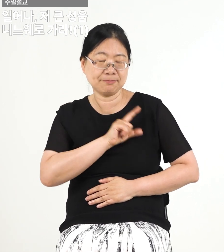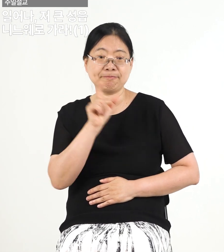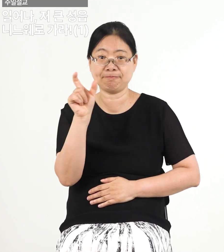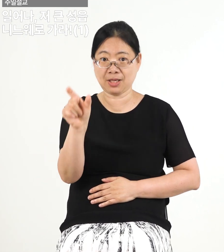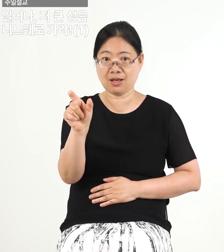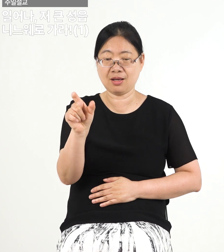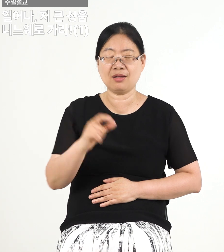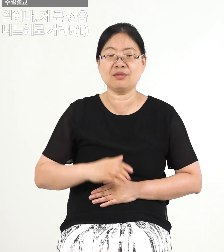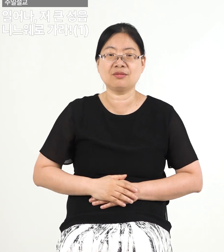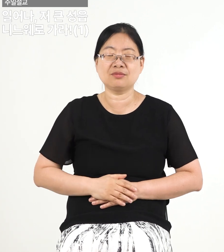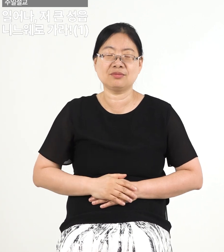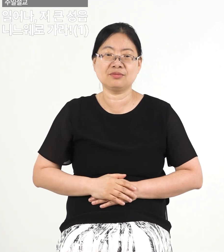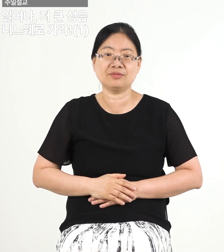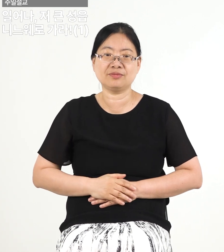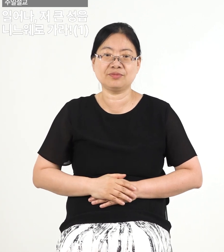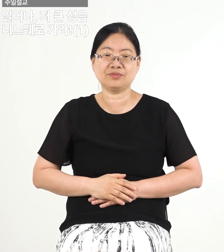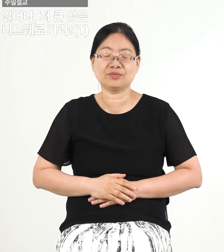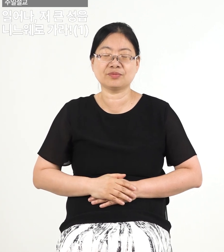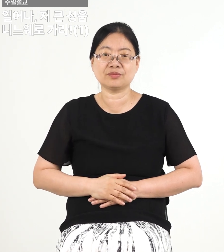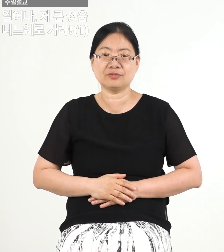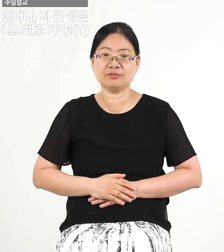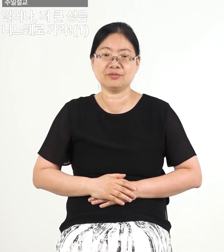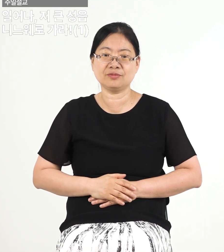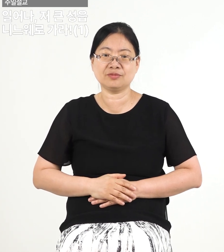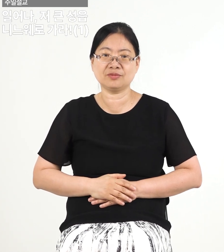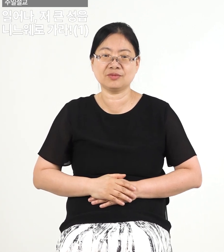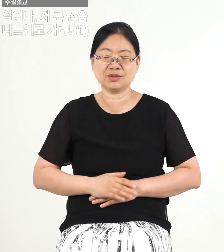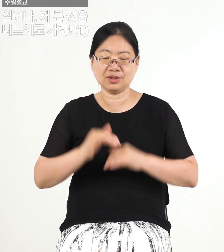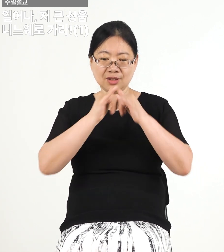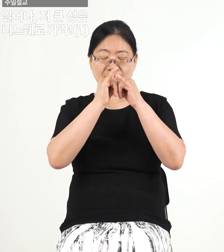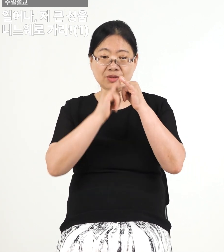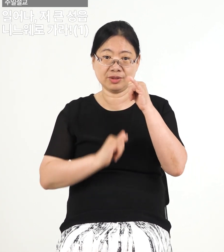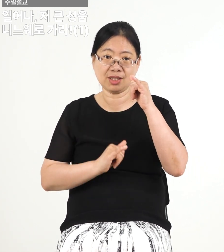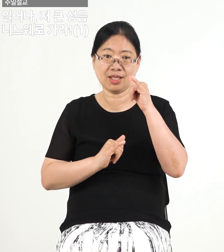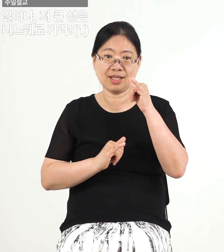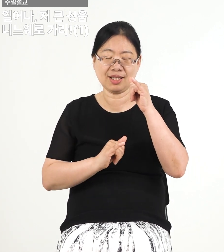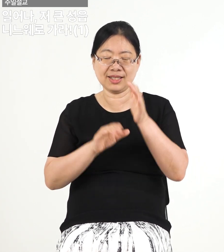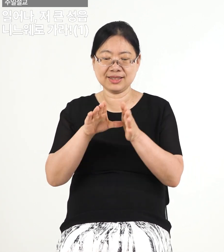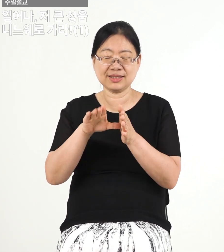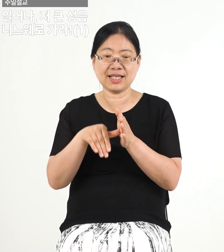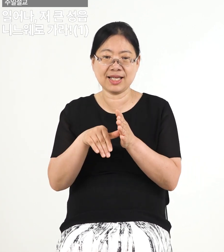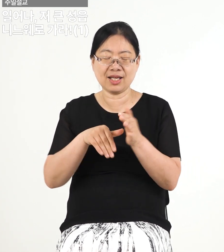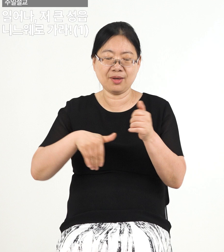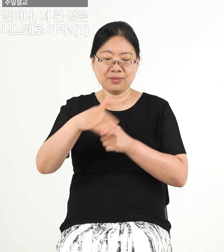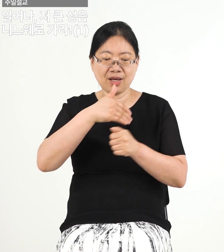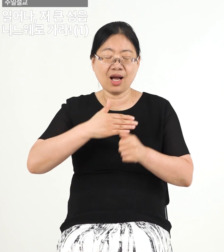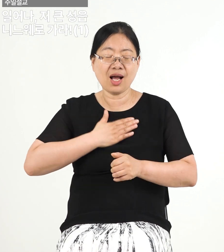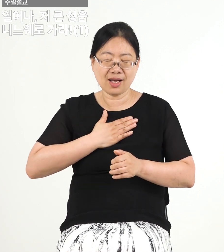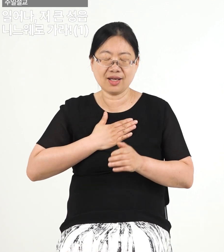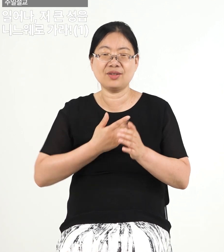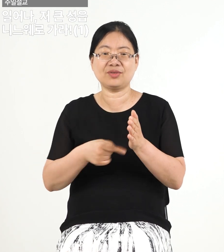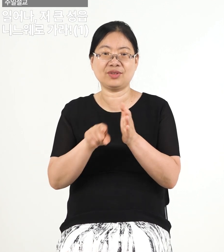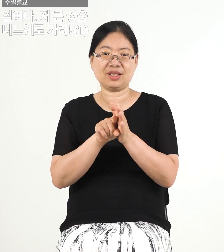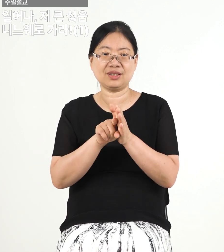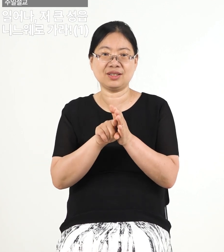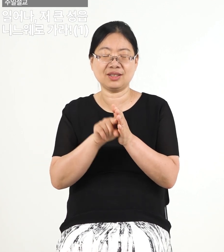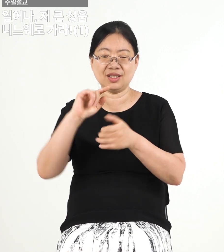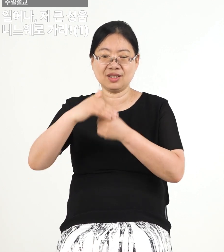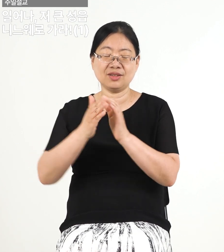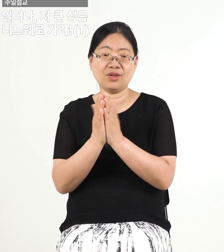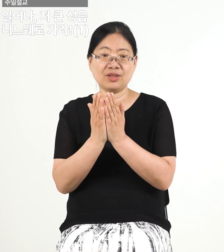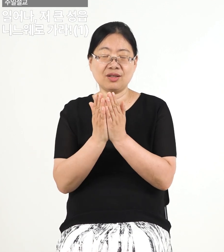등장할 뿐입니다. 자, 그래서 우리가 역사적 시대의 배경을 알기 위해서는